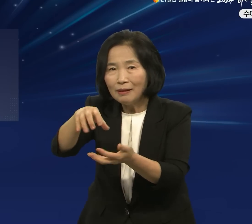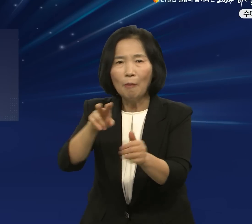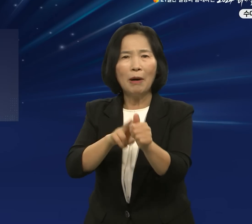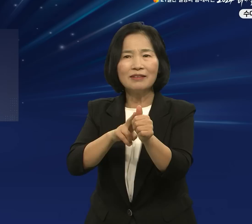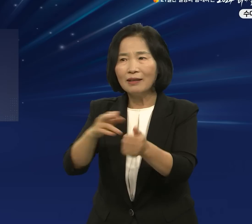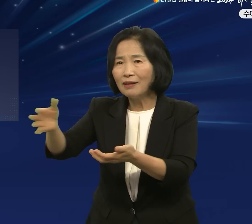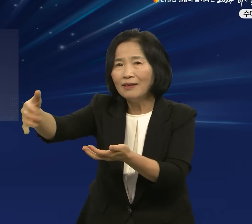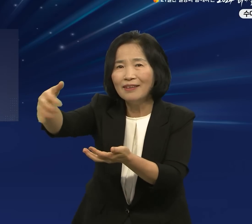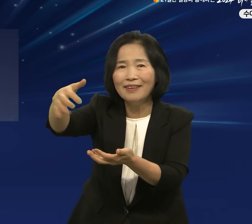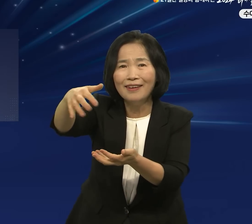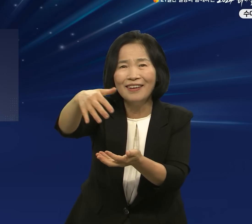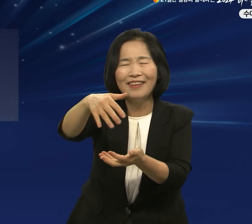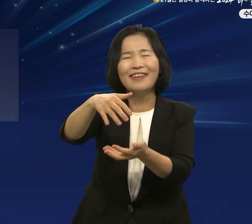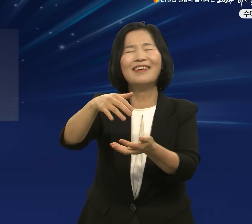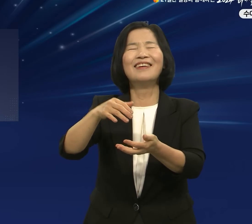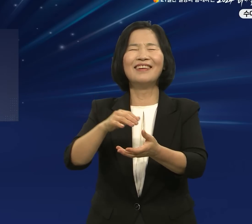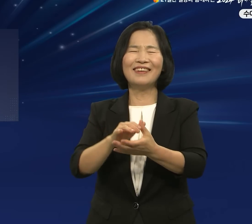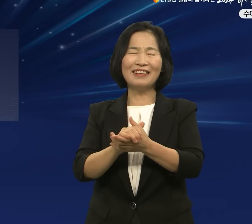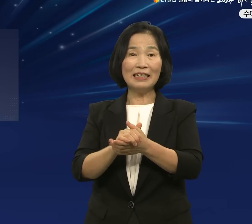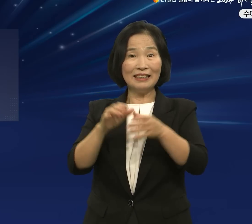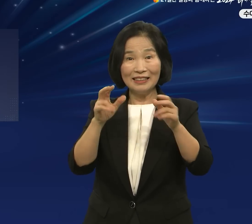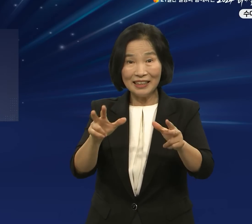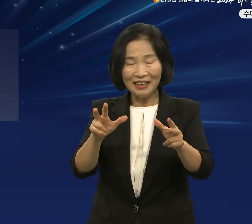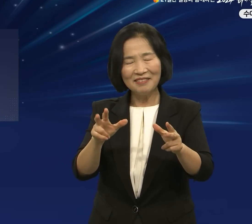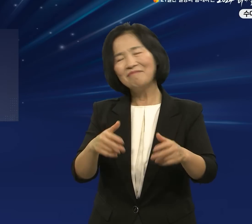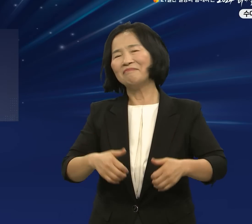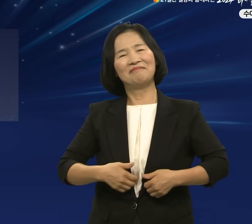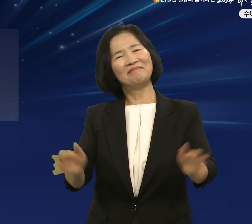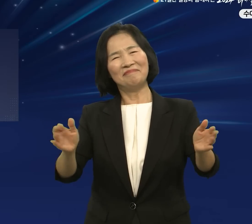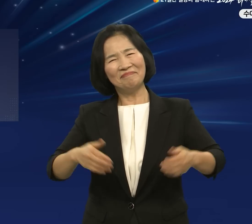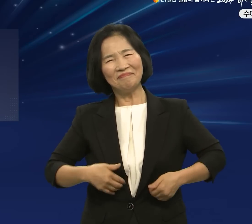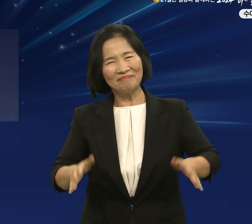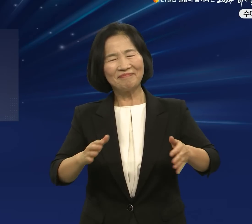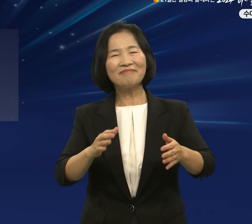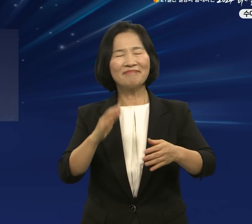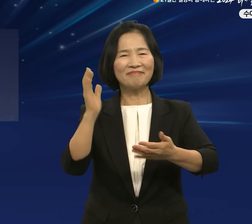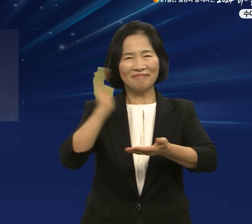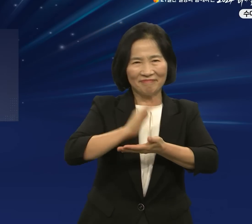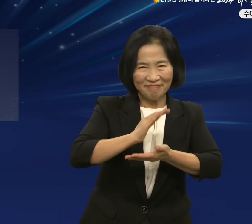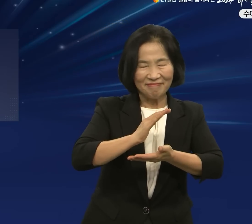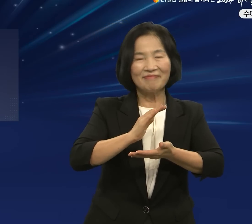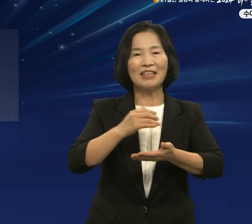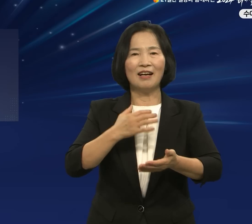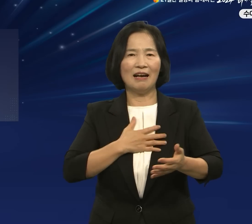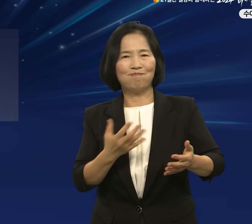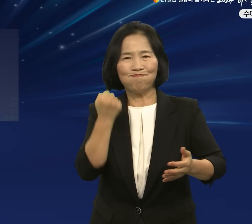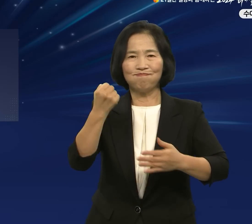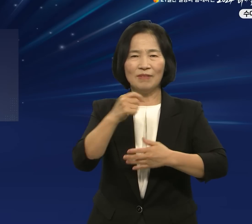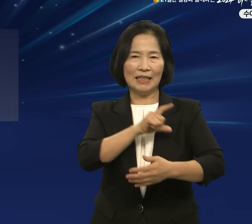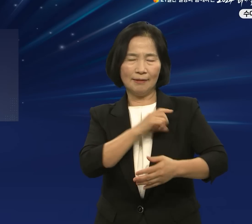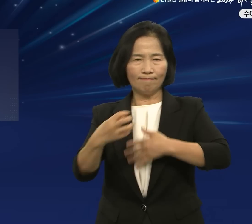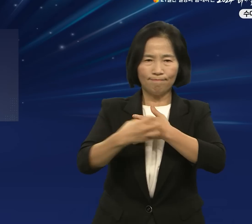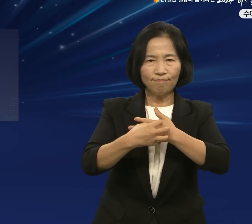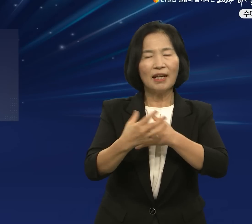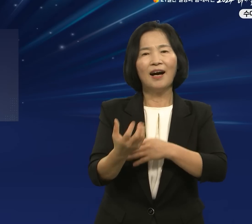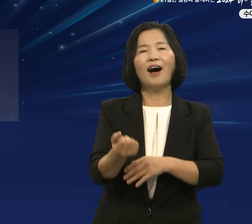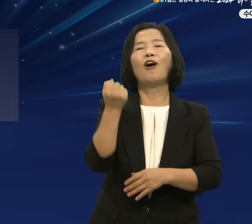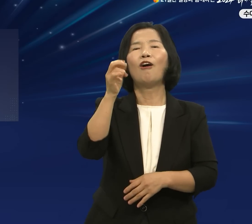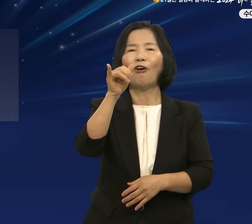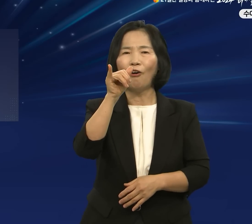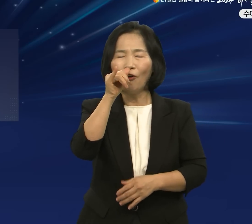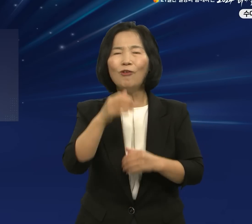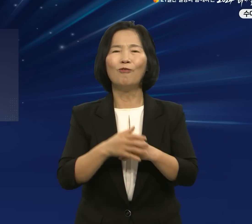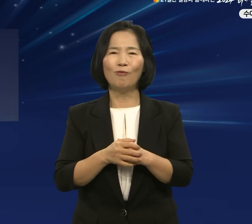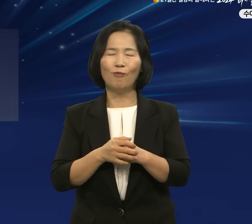다시 박스를 주워오지 않아도 되게 되었습니다. 다시 시작하는 계기가 되었고